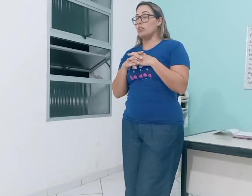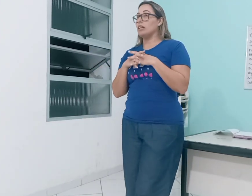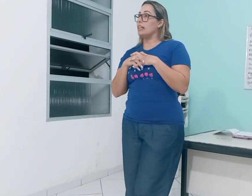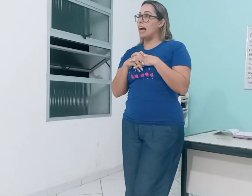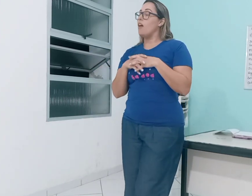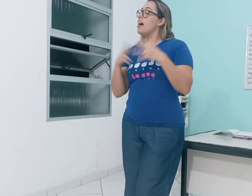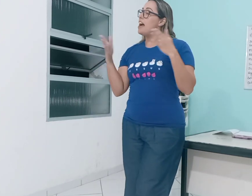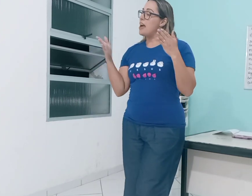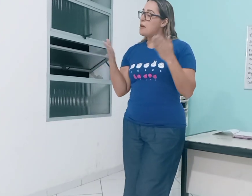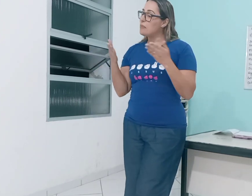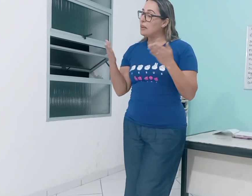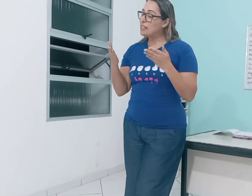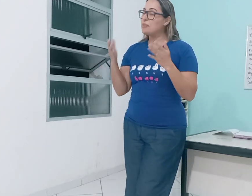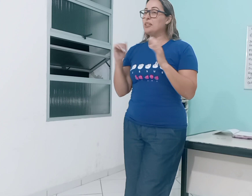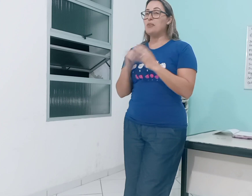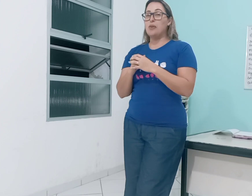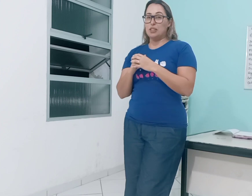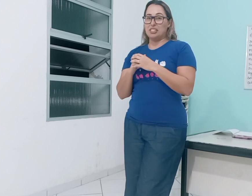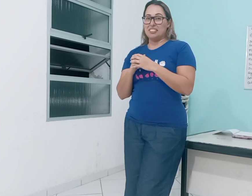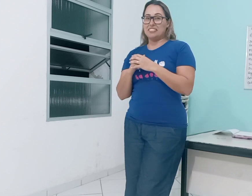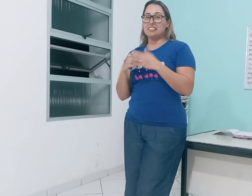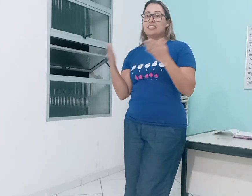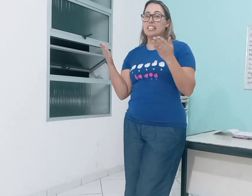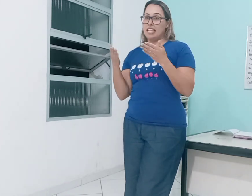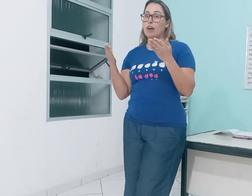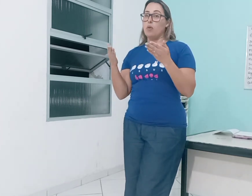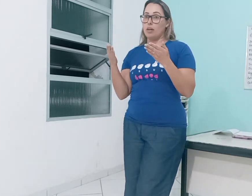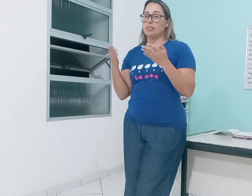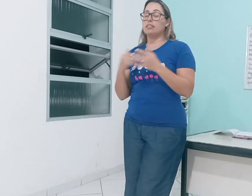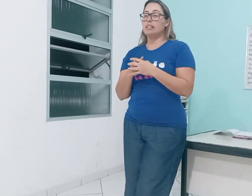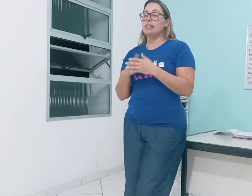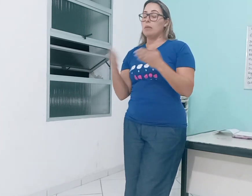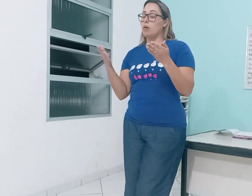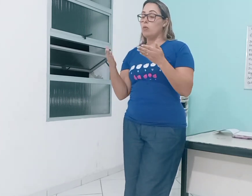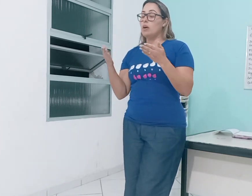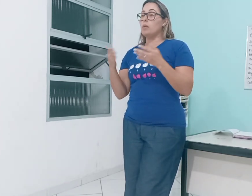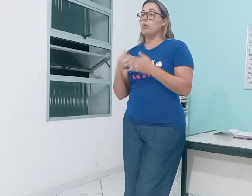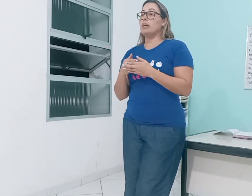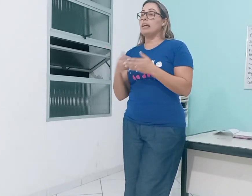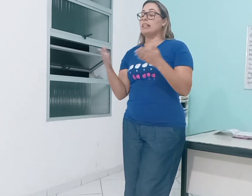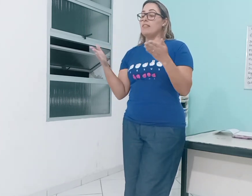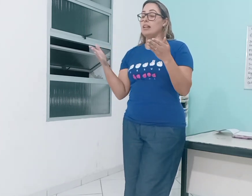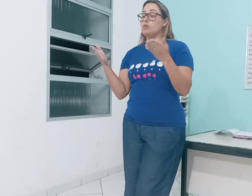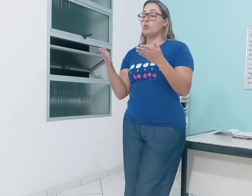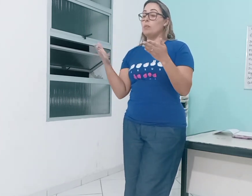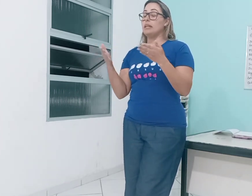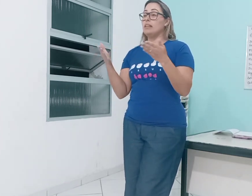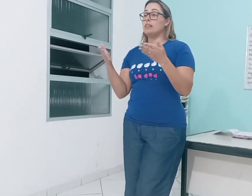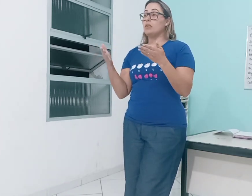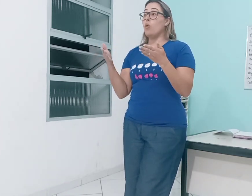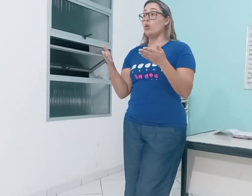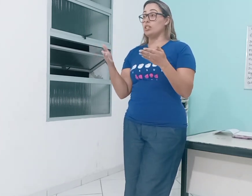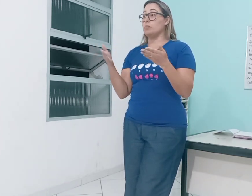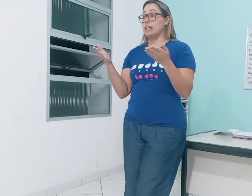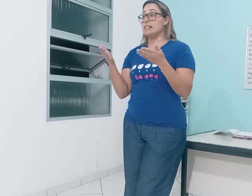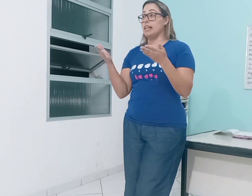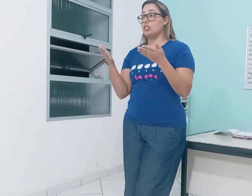que legal, é o mesmo que hoje, que agora, tá bom? Porque está falando sobre hoje, presente